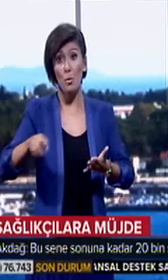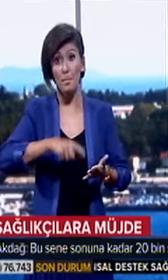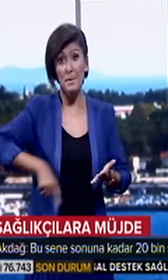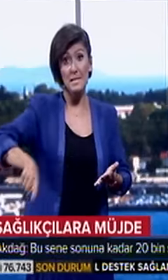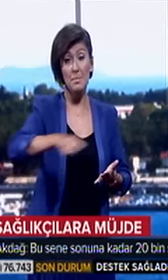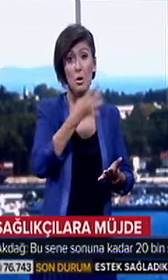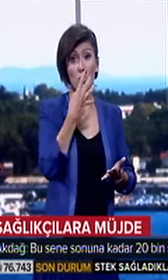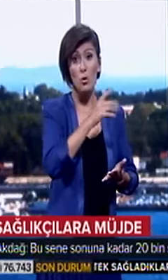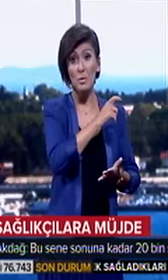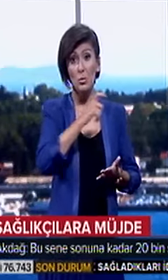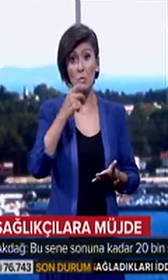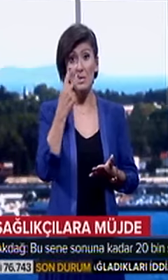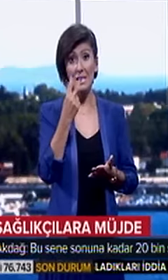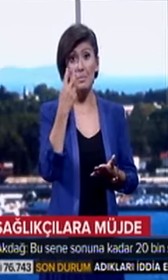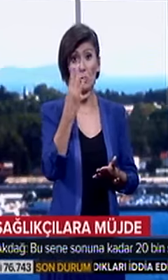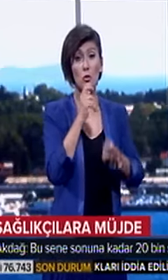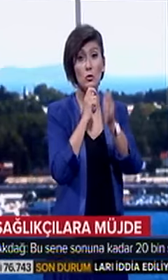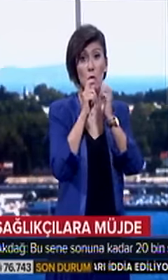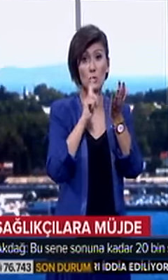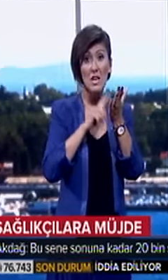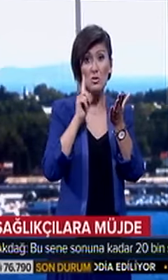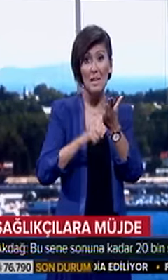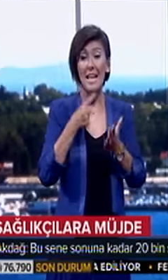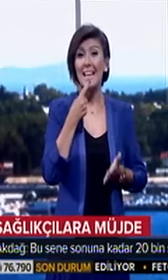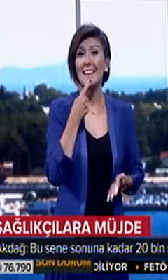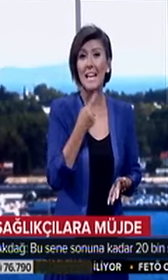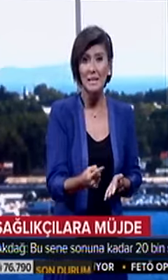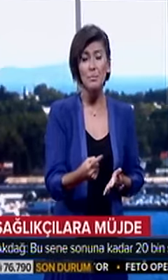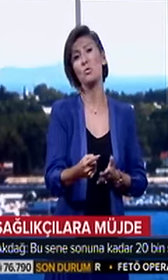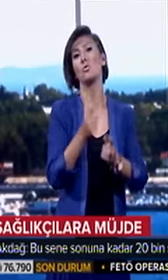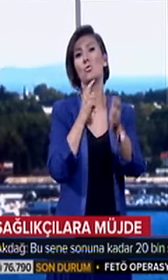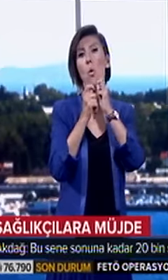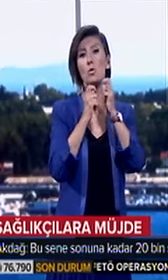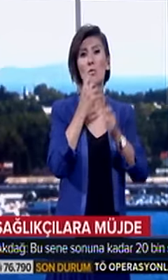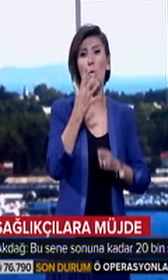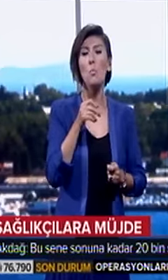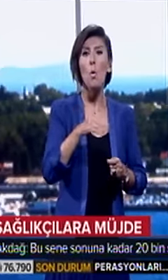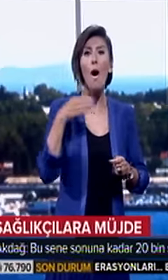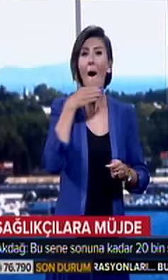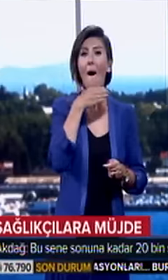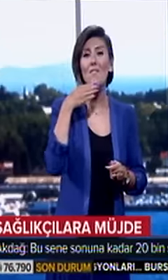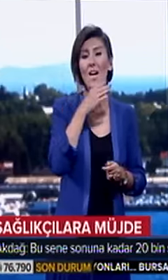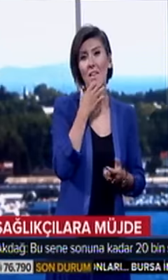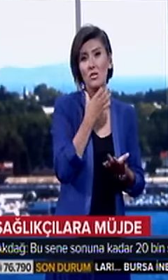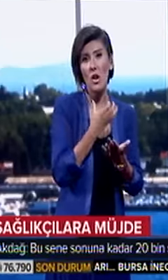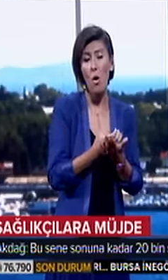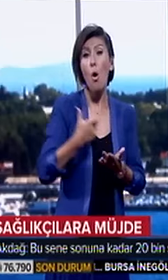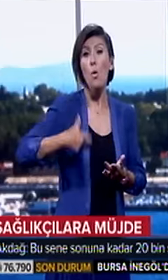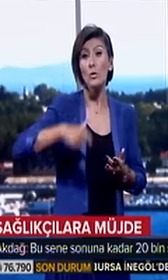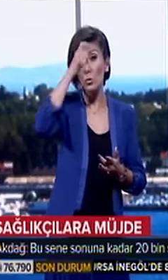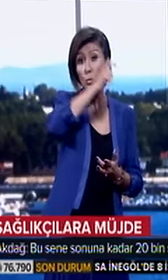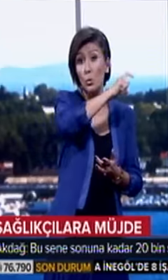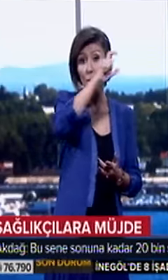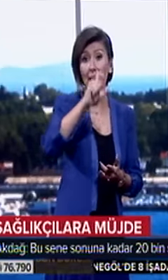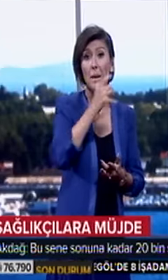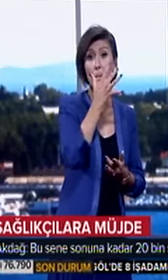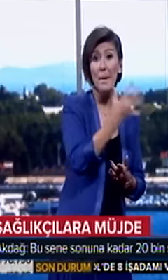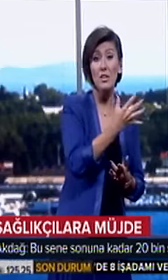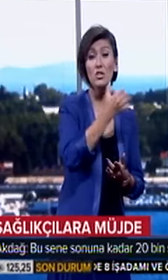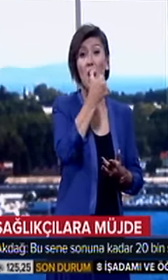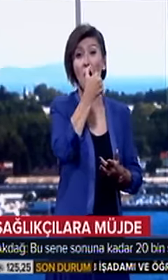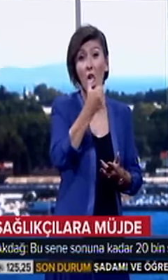bizim 4924 sözleşmelisi dediğimiz sözleşmeliler olacak. Bu avantajlı bir kadrodur. Özellikle